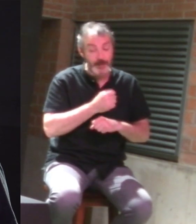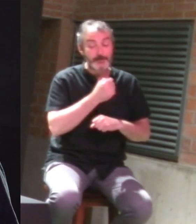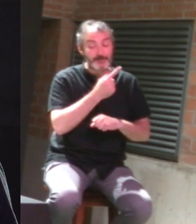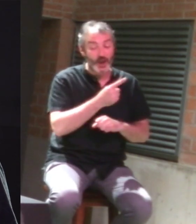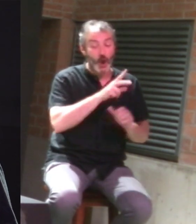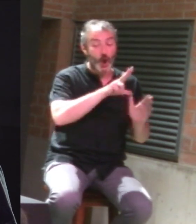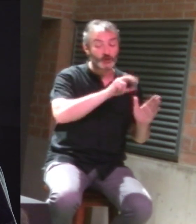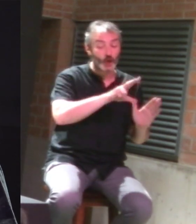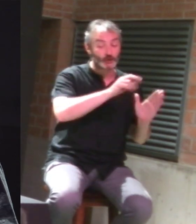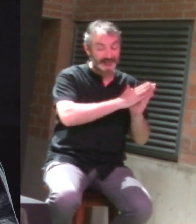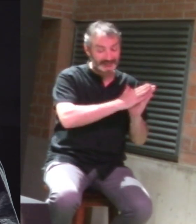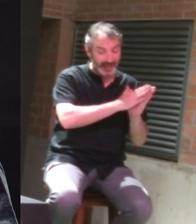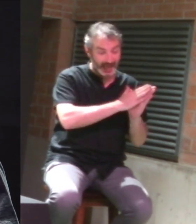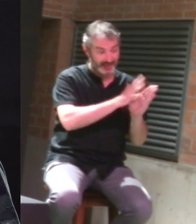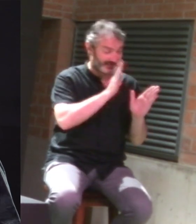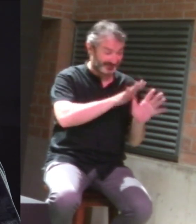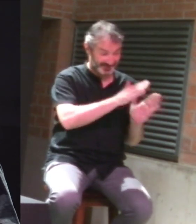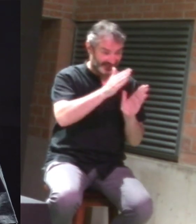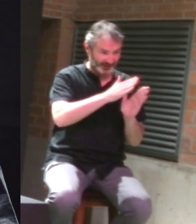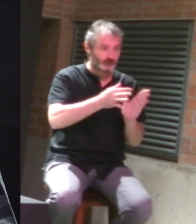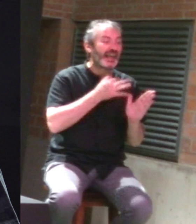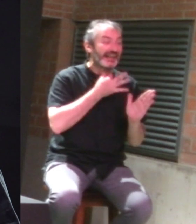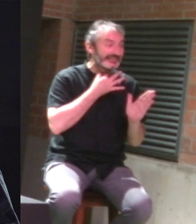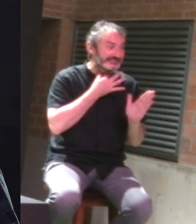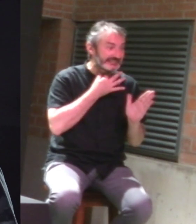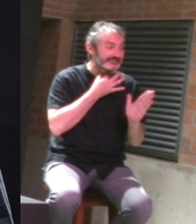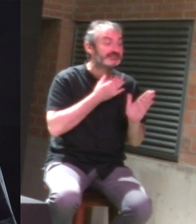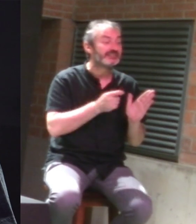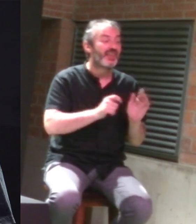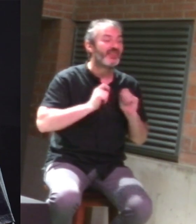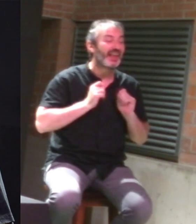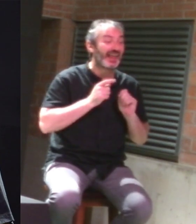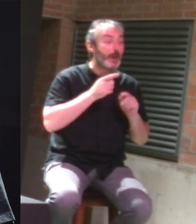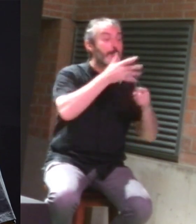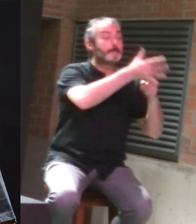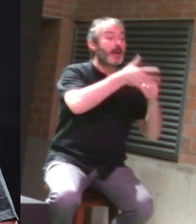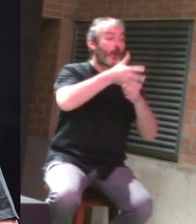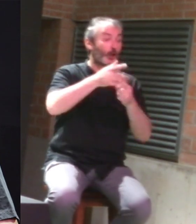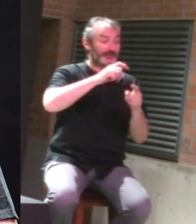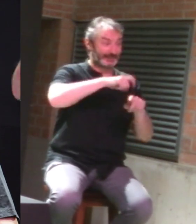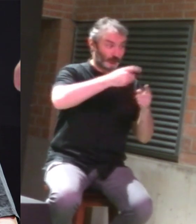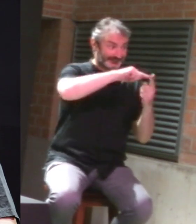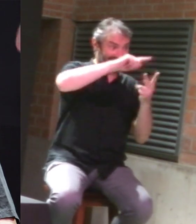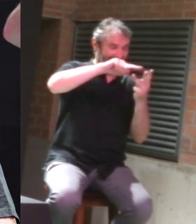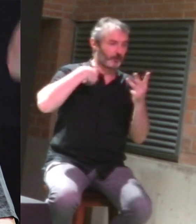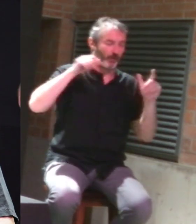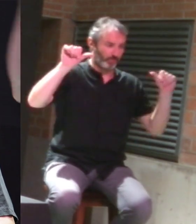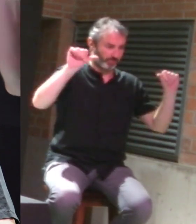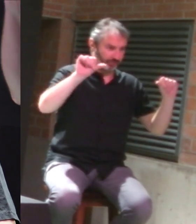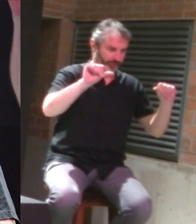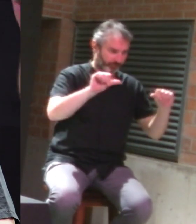de 1880 y que prácticamente fue desintegrando a las tres clases de vapor. Esta